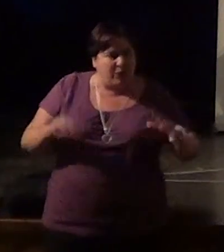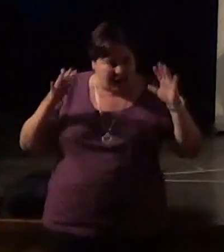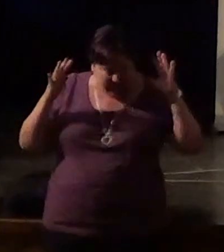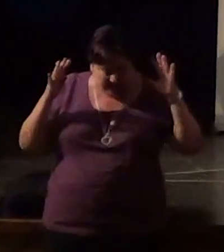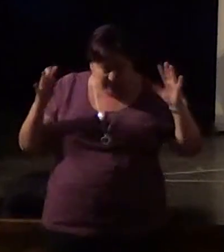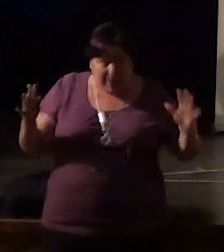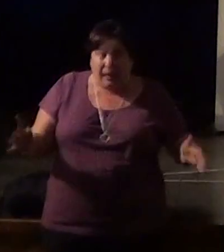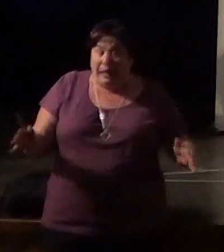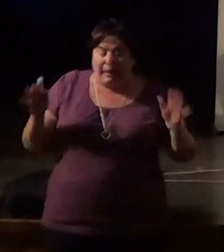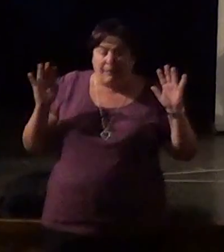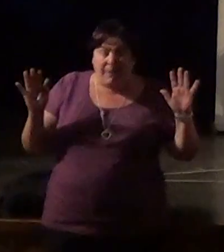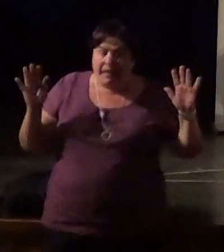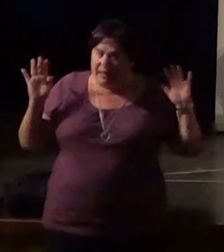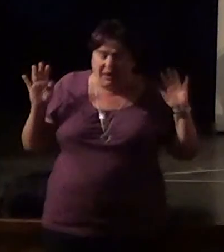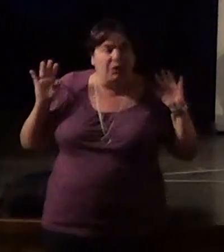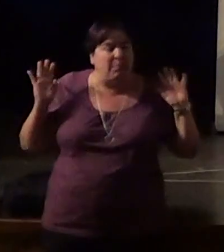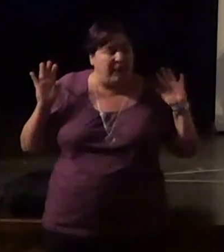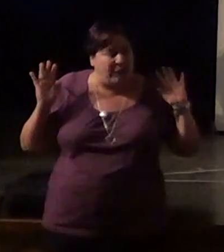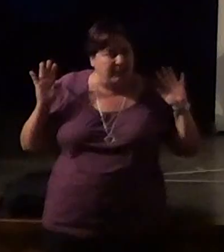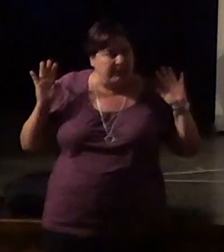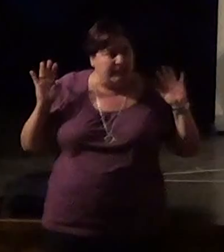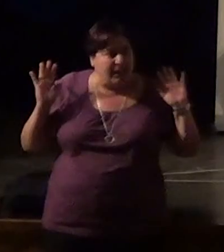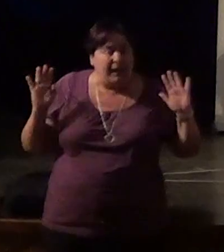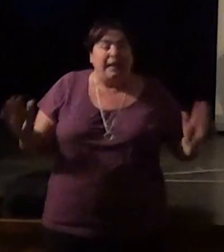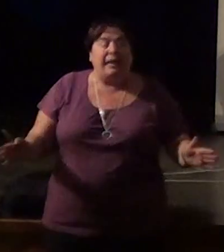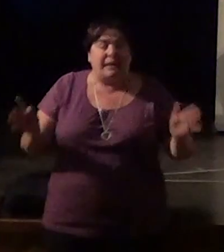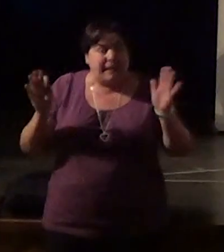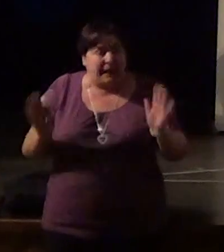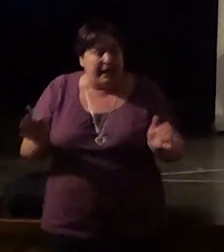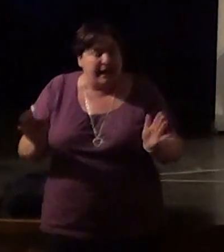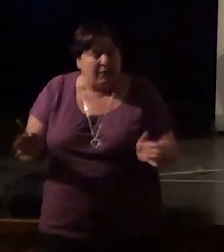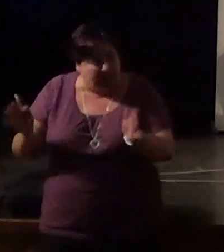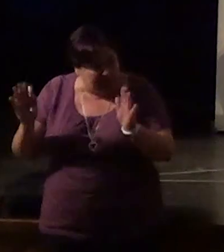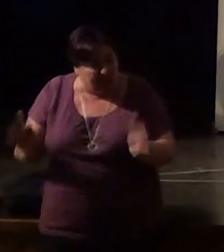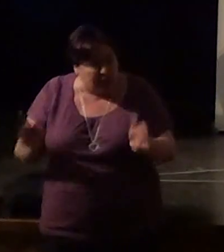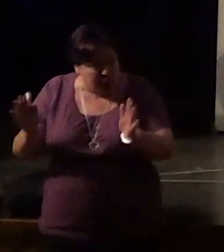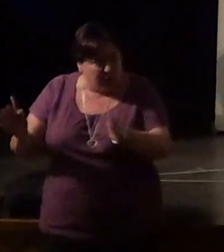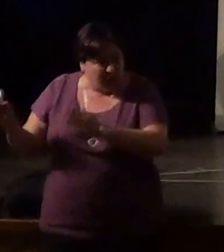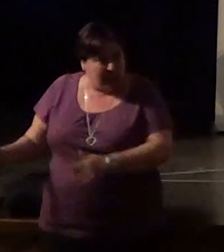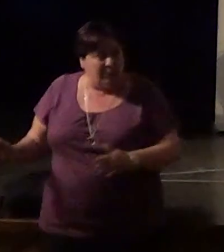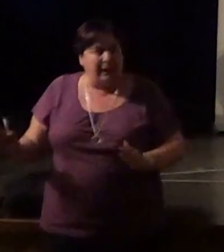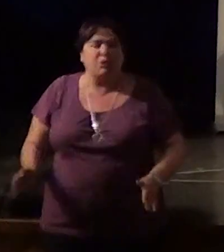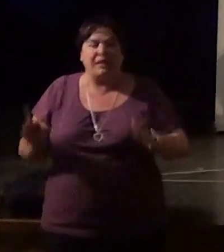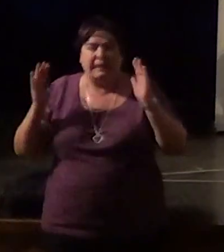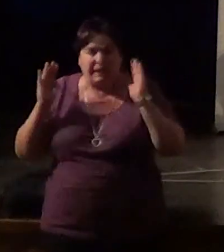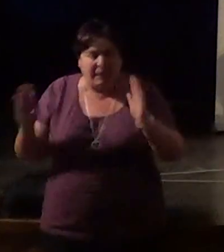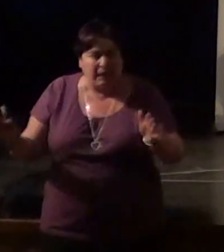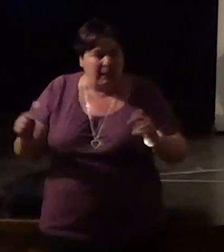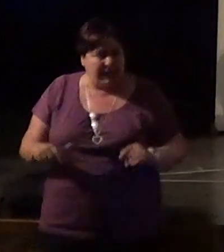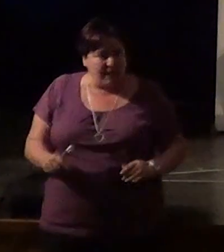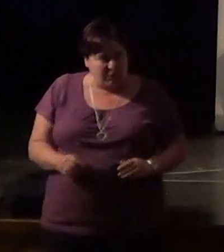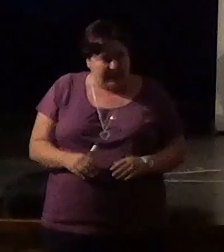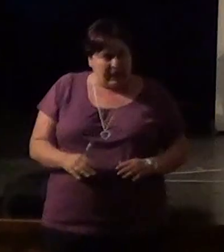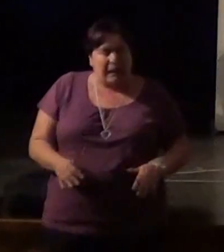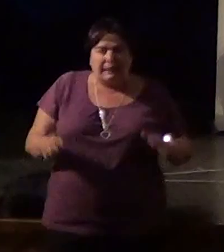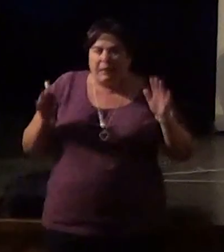todo en horario de trabajo, en horario por la mañana, anunciando en su campaña, en su pre-campaña, anunciando por primera